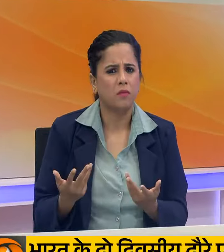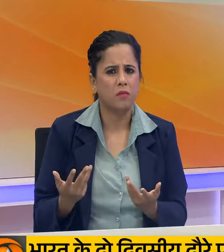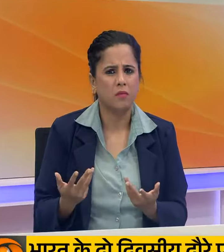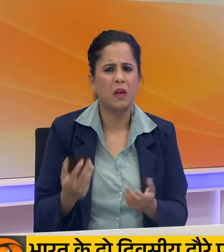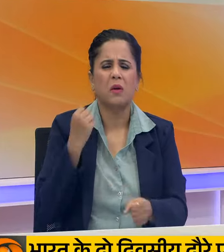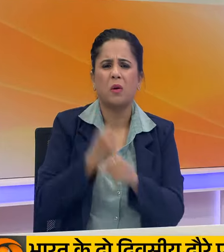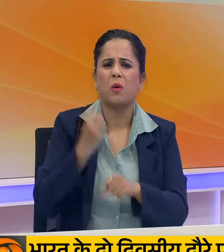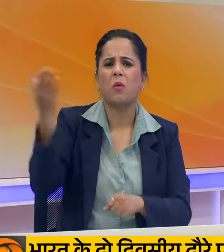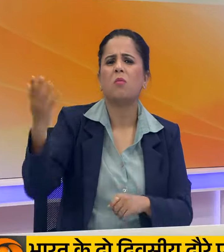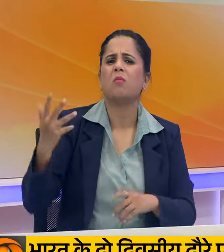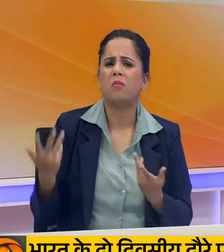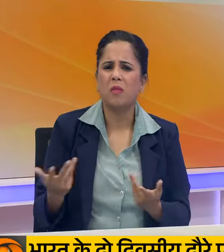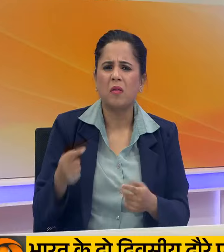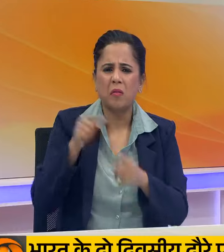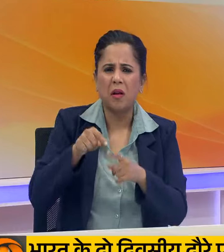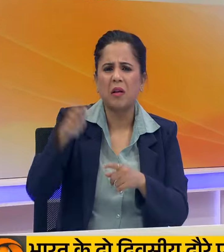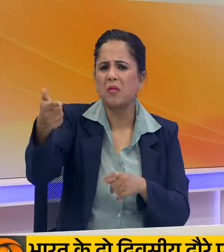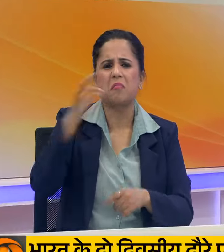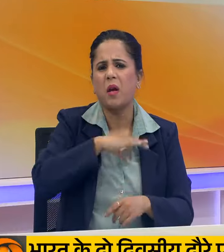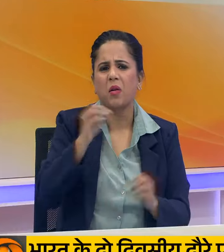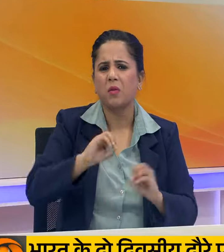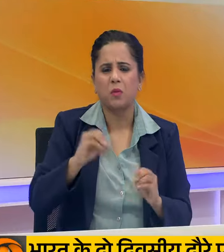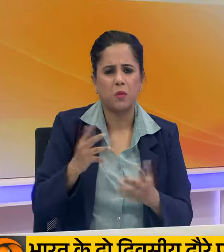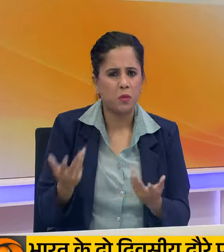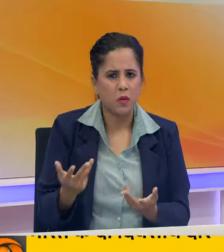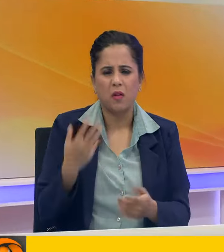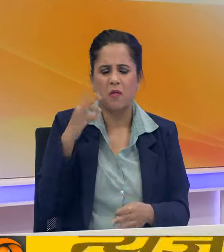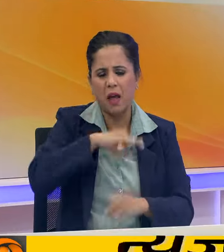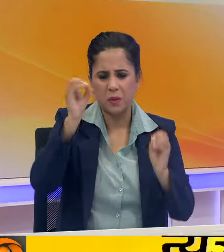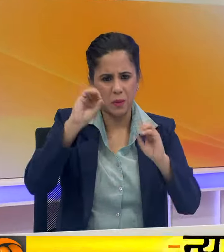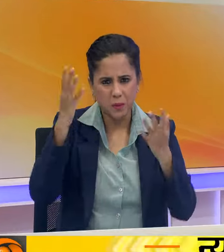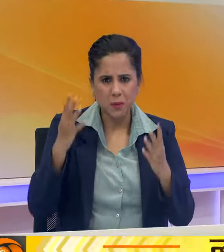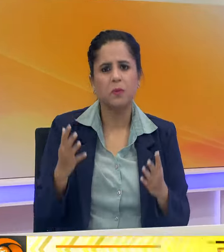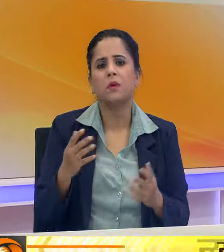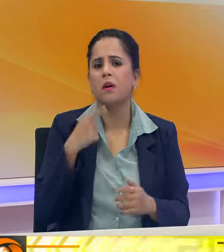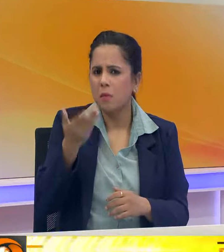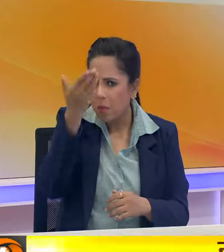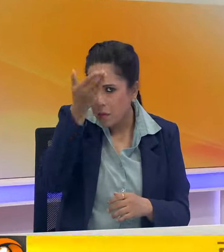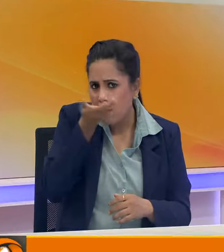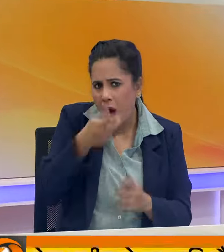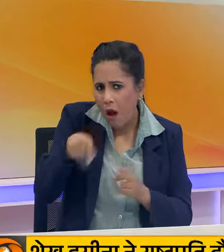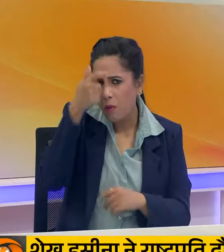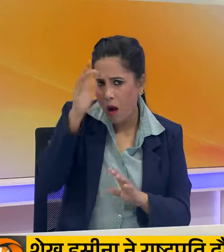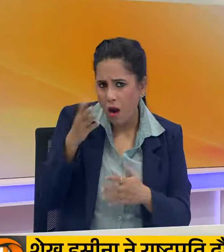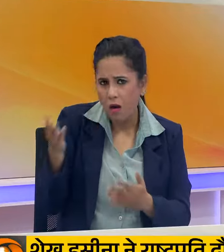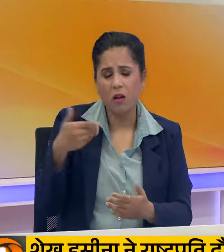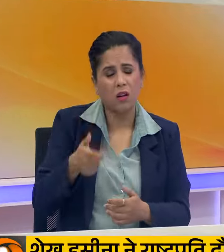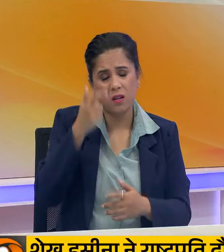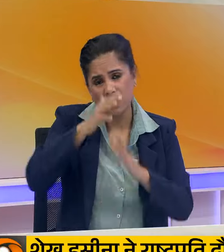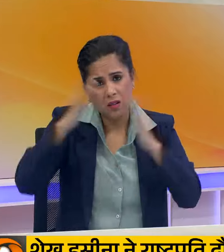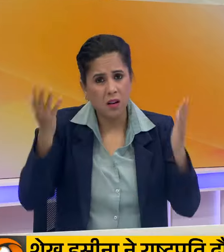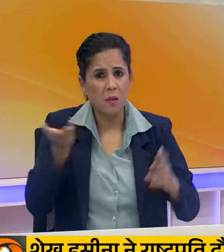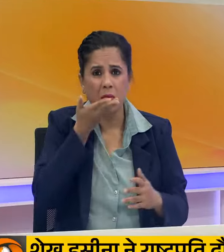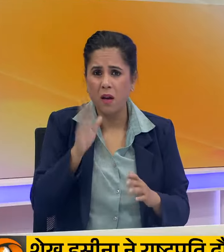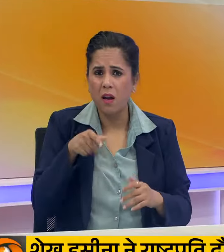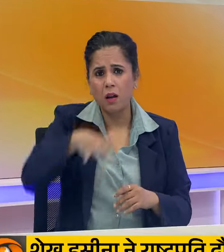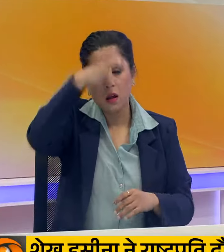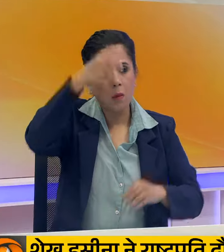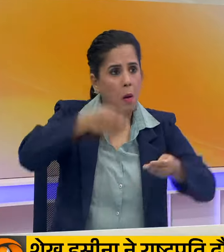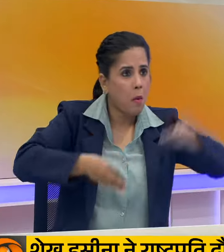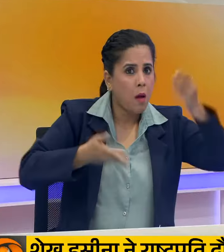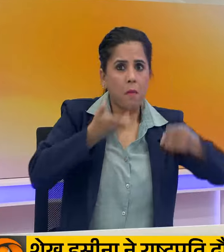गवर्नमेंट को वोट भी देख के क्या फायदा हो रहा हमें कुछ फायदा नहीं है पानी की समस्या यहां पे पानी की समस्या इतनी है जी पानी जैसे जैसे गर्मी बढ़ती है